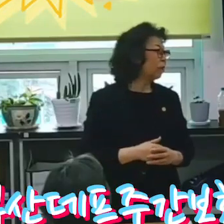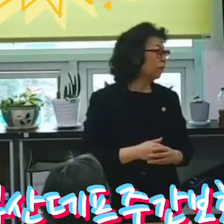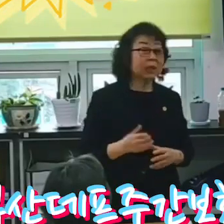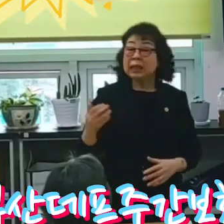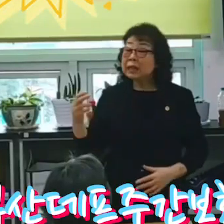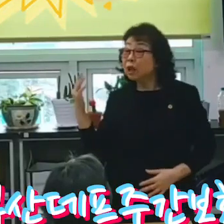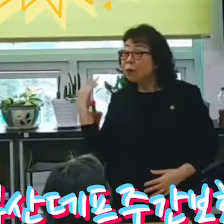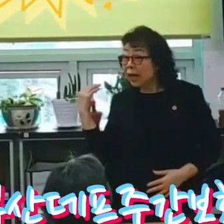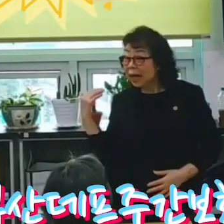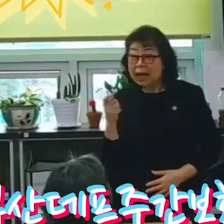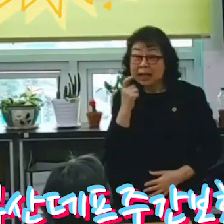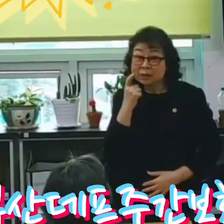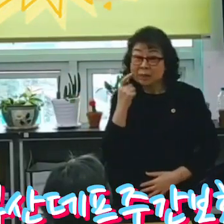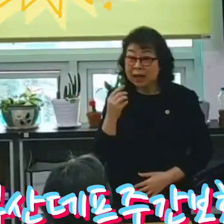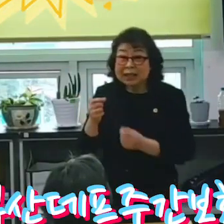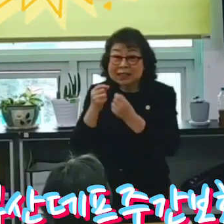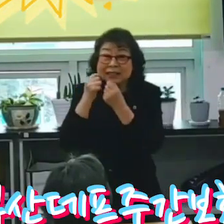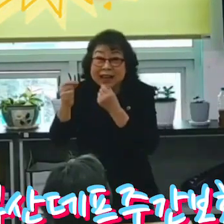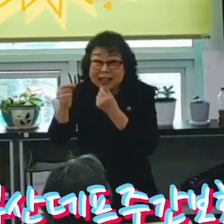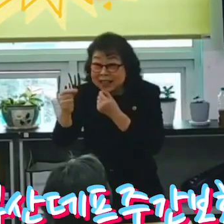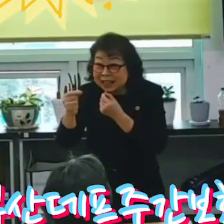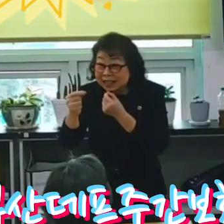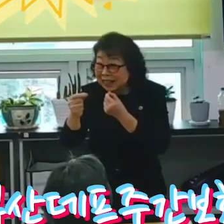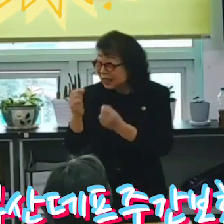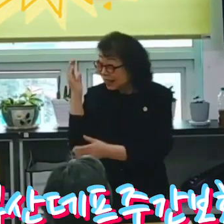저번 주에 우리 거짓말, 사기 친 사람이